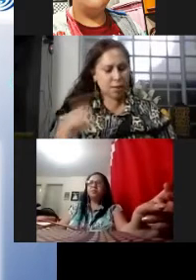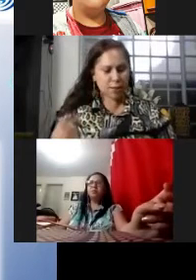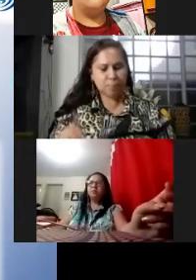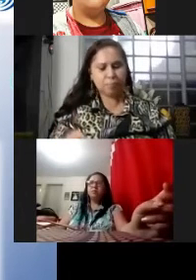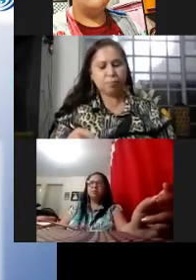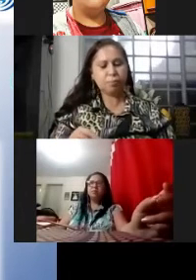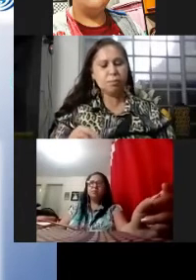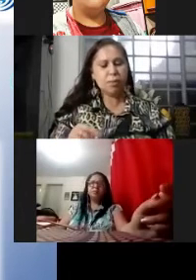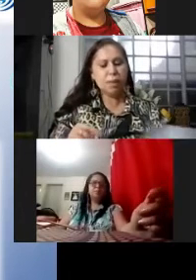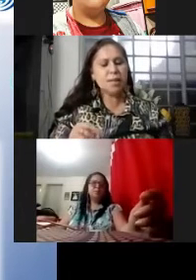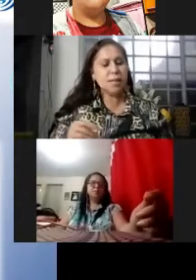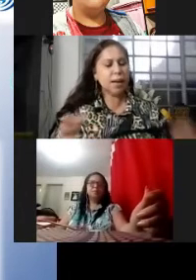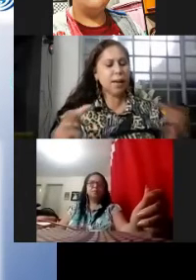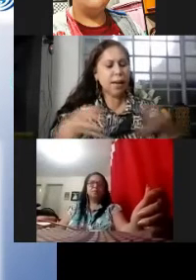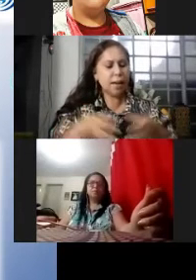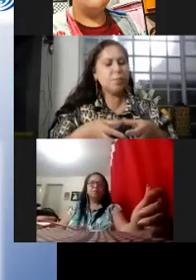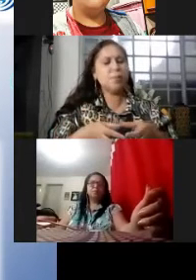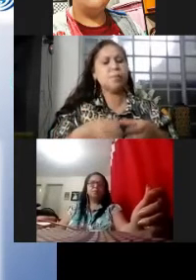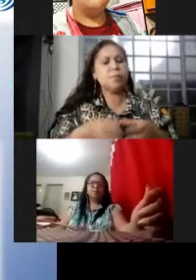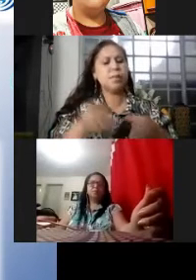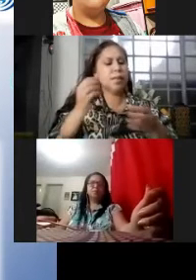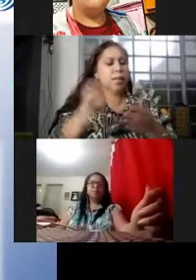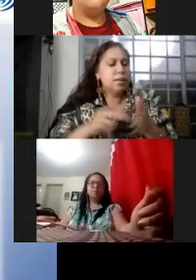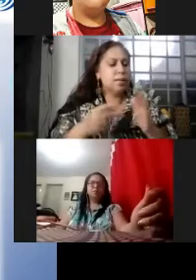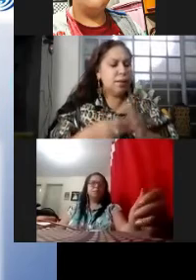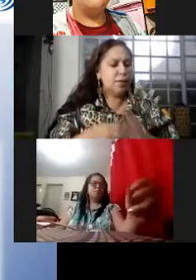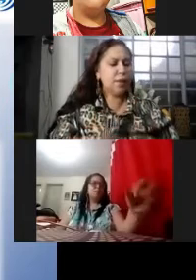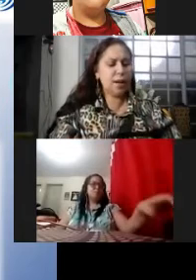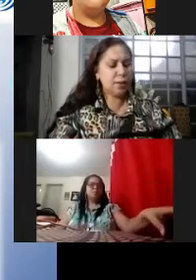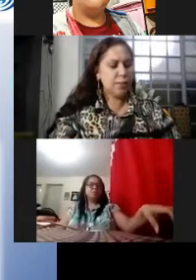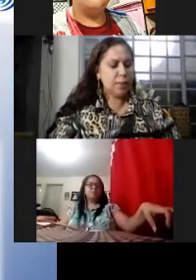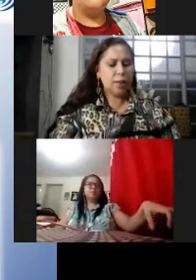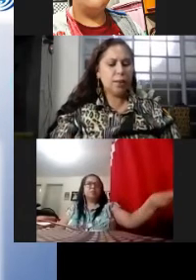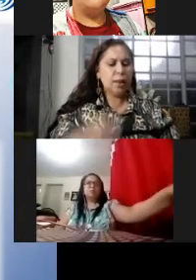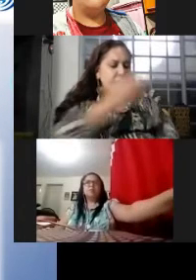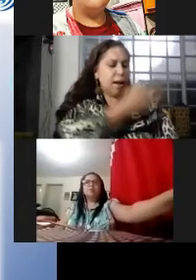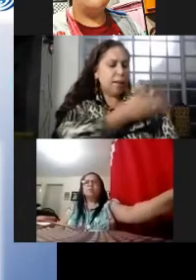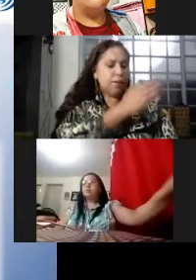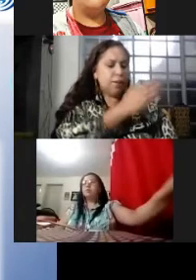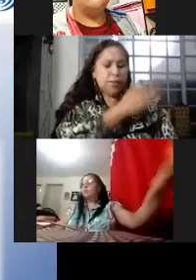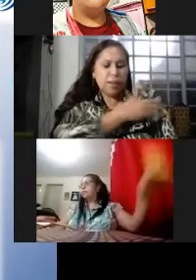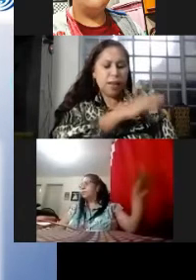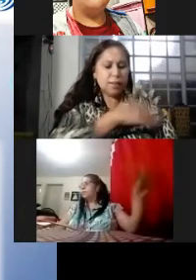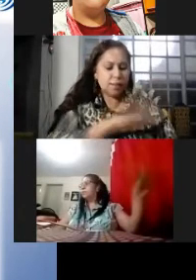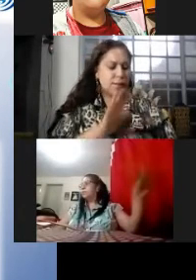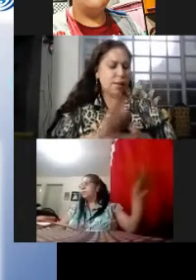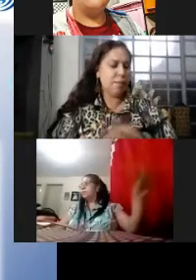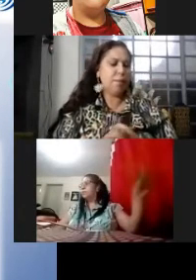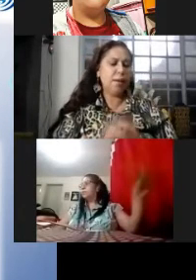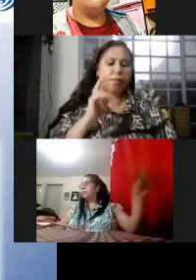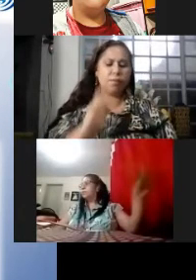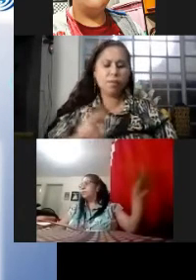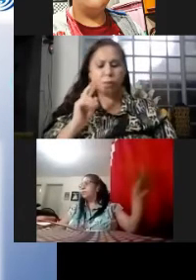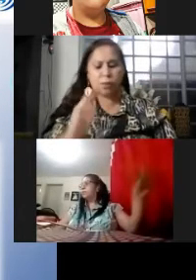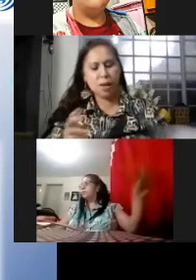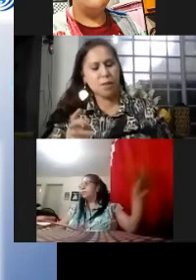páginas, mas ele é carregado mesmo de significado. Tem atividades para que